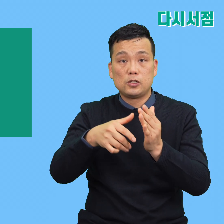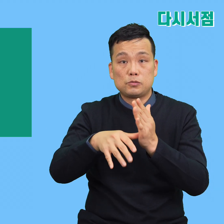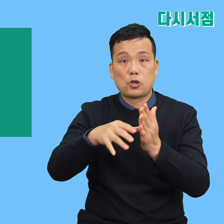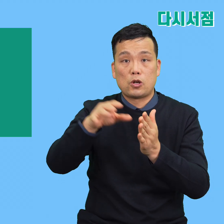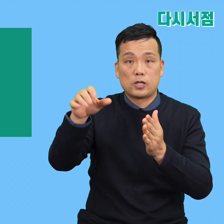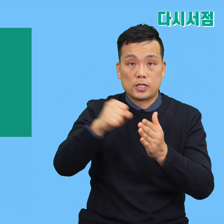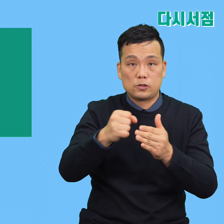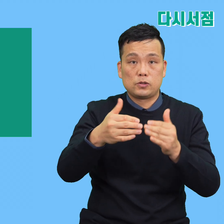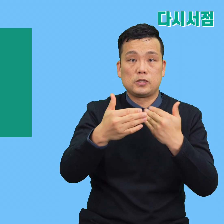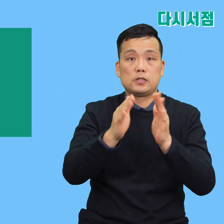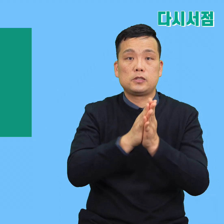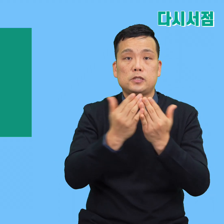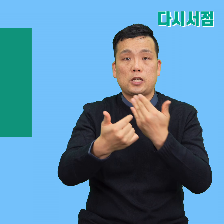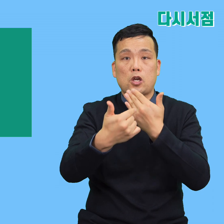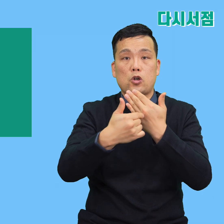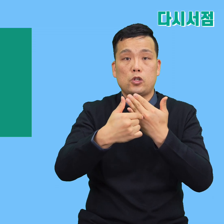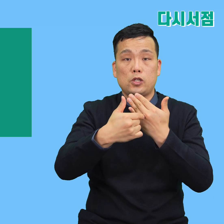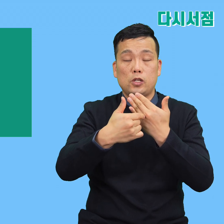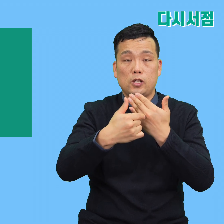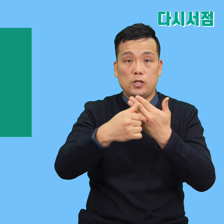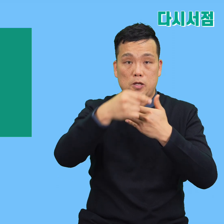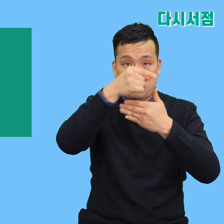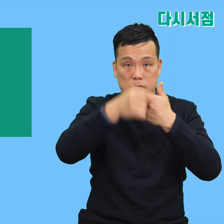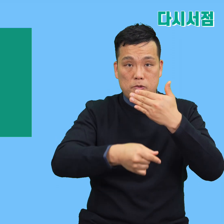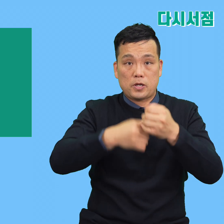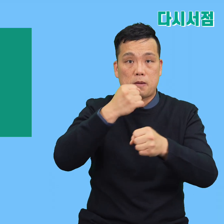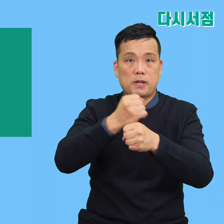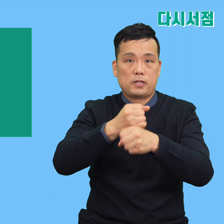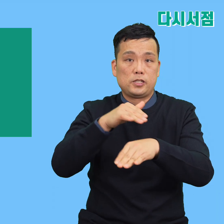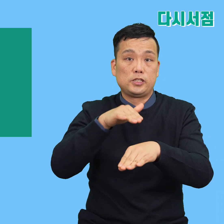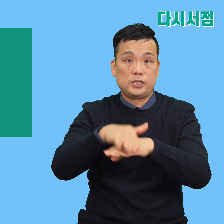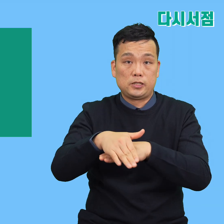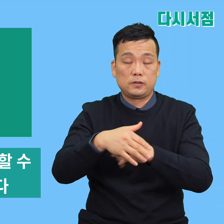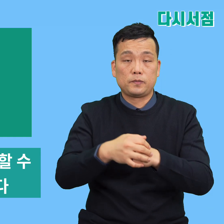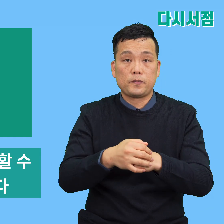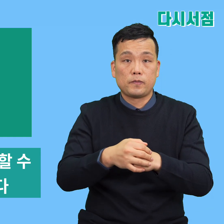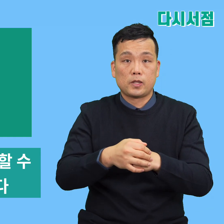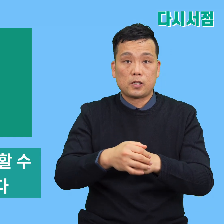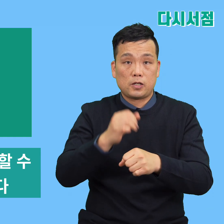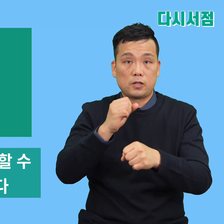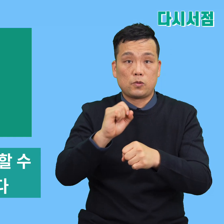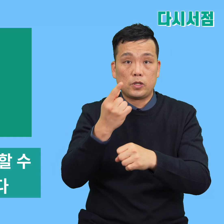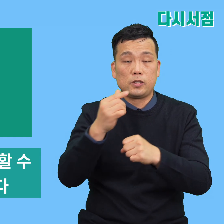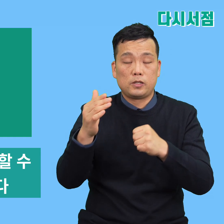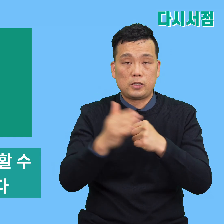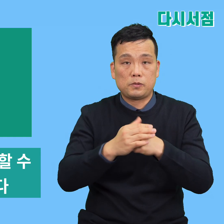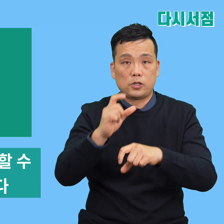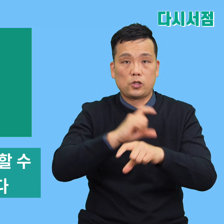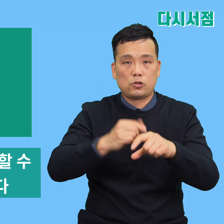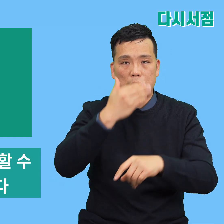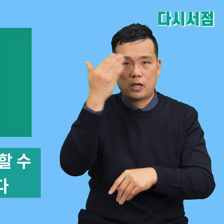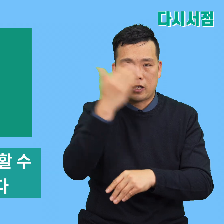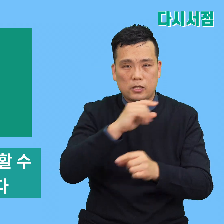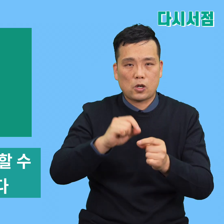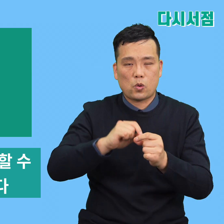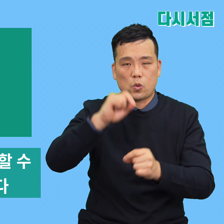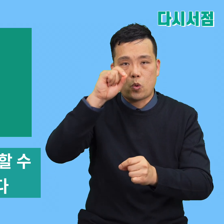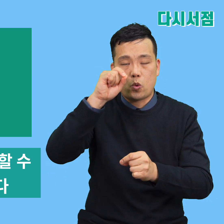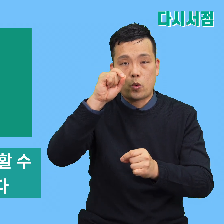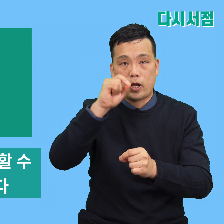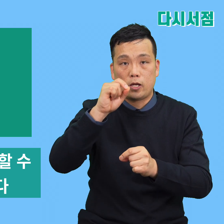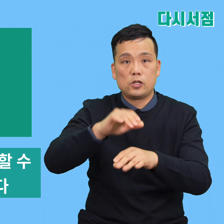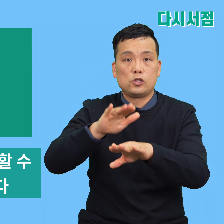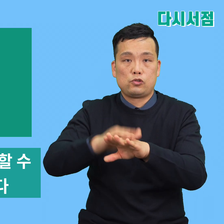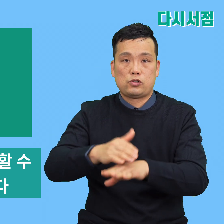방식을 말합니다. 단단하게 표지가 만들어지기 때문에 더 깨끗하게 오래 보관할 수 있다는